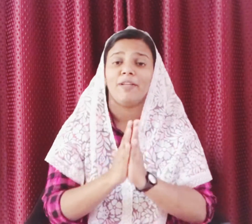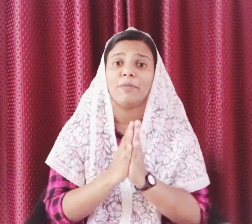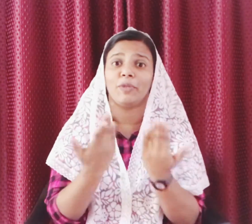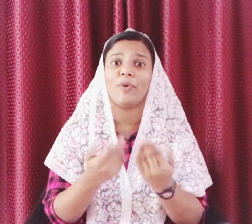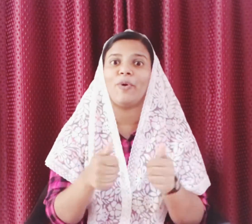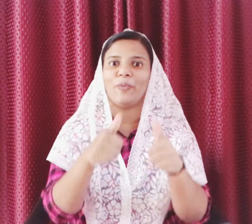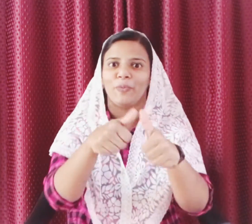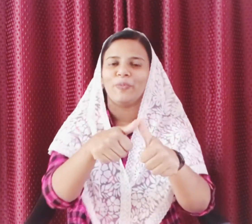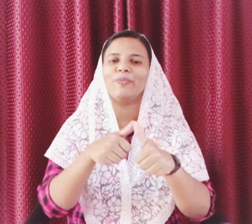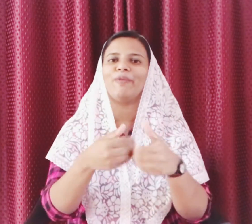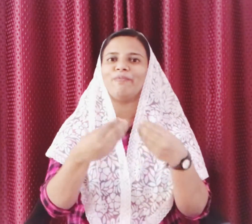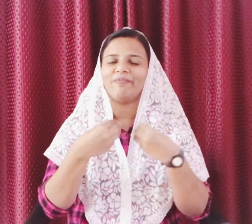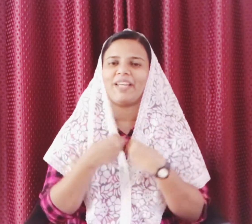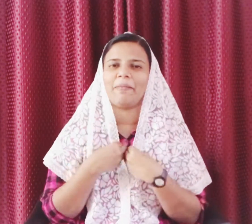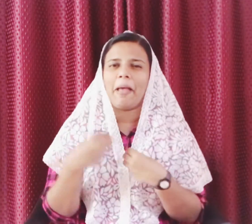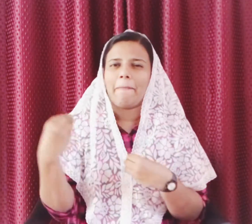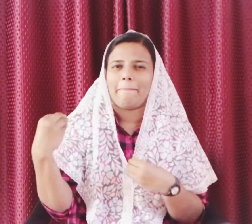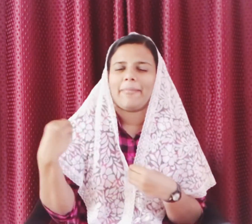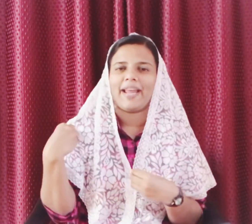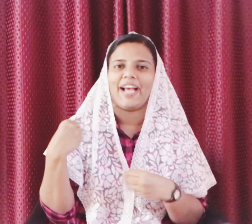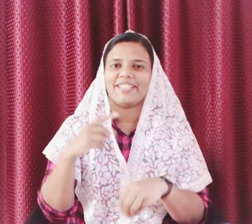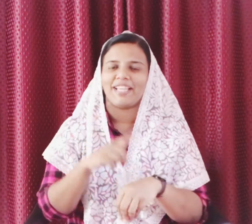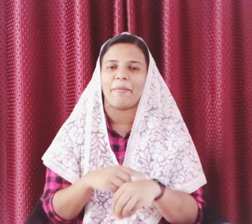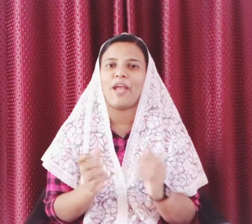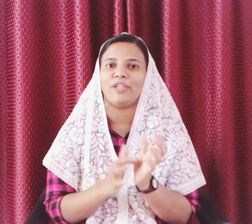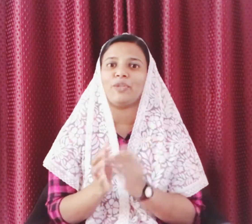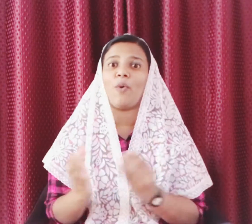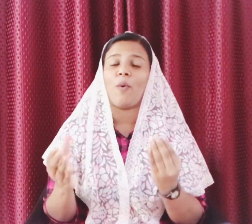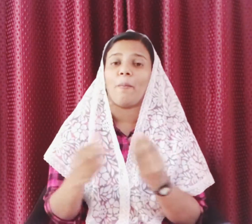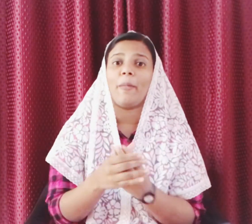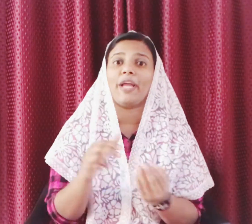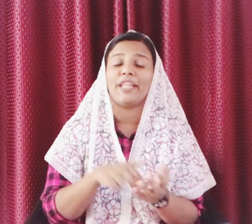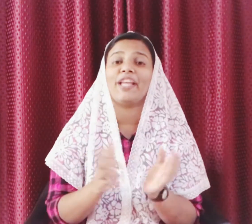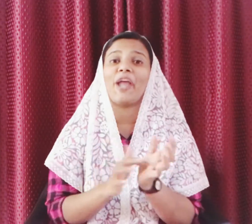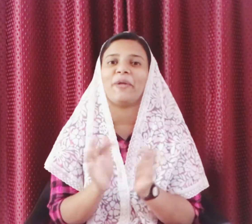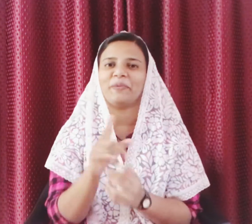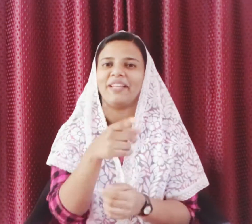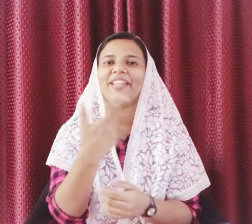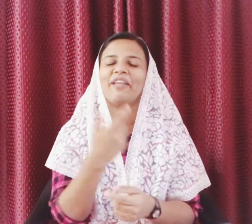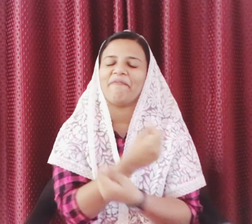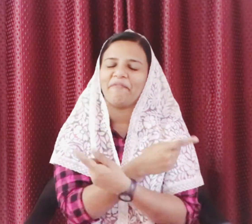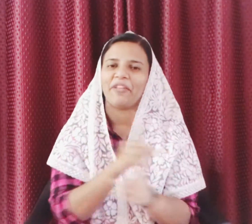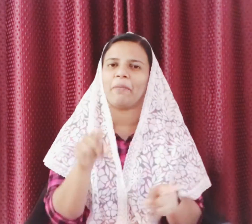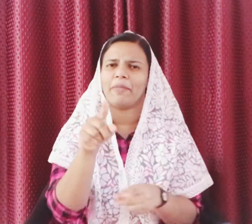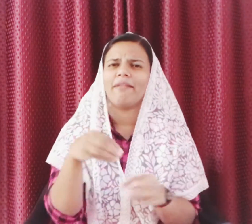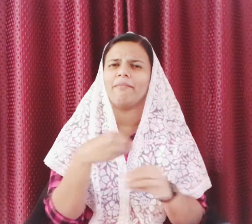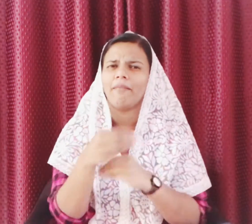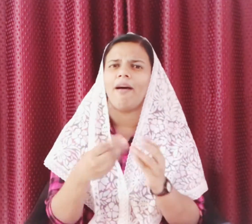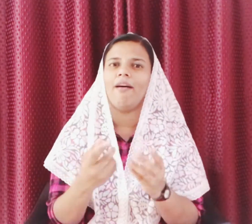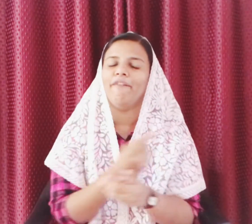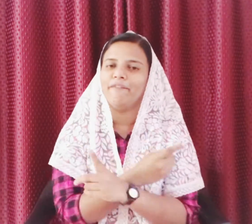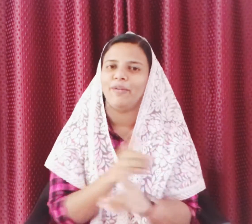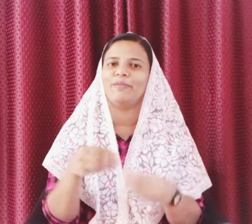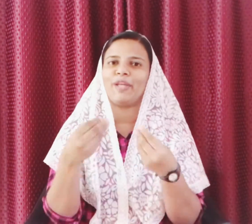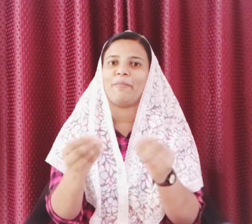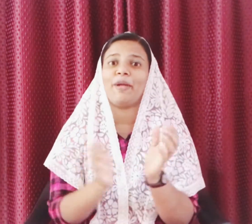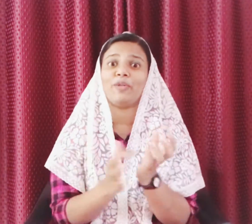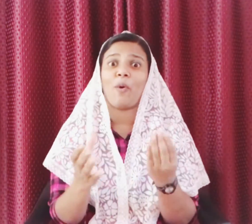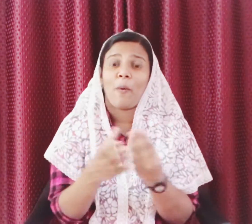വിളിച്ചപേക്ഷിക്കും, ഞാൻ അവന് ഉത്തരമല്ലോ. കഷ്ടകാലത്ത് ഞാൻ അവനോട് കൂടെ ഇരുന്ന് അവനെ വിടുവിച്ച് മഹത്വപ്പെടുത്തും. കണ്ടോ? അപ്പോൾ കൂടെ ഇരുന്നാൽ,